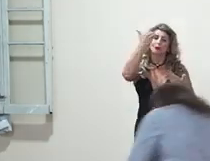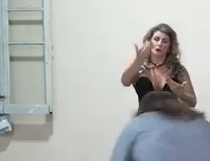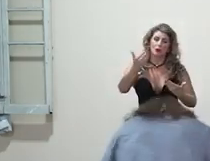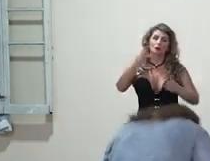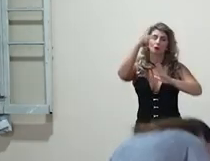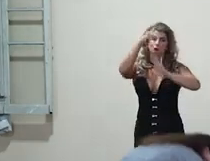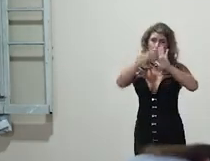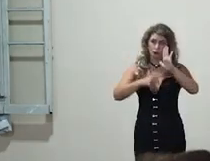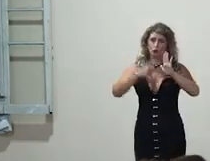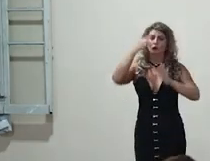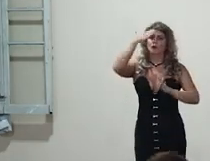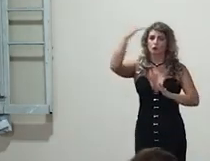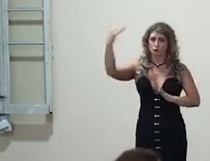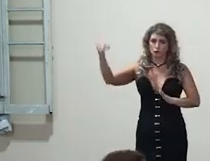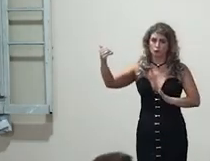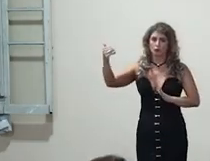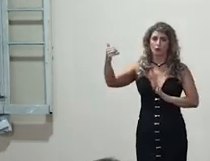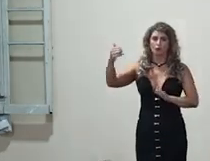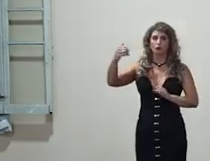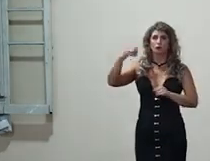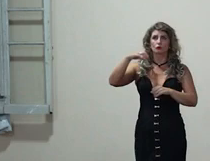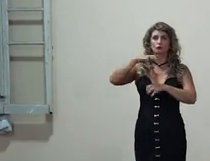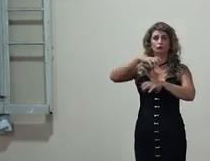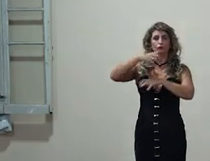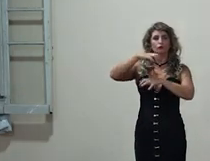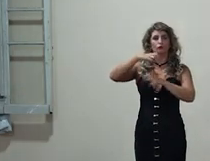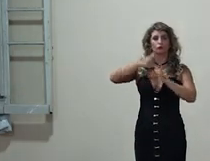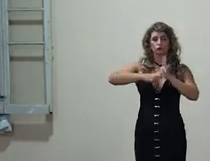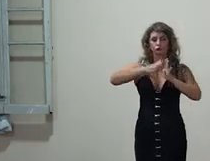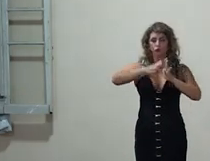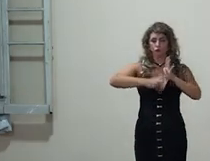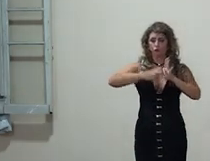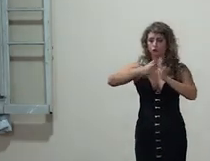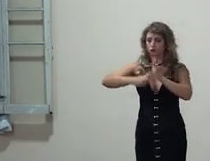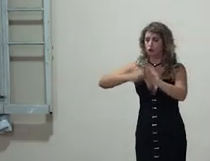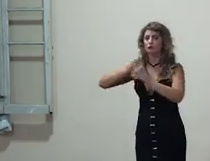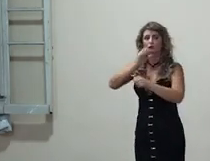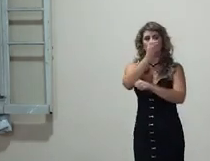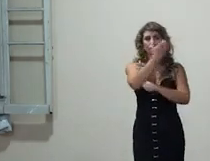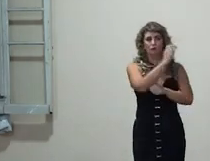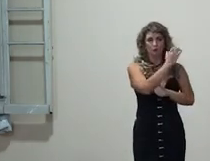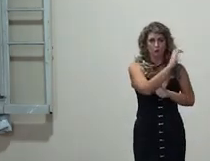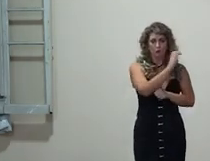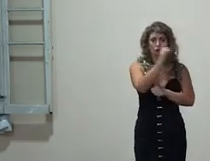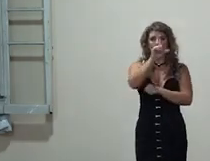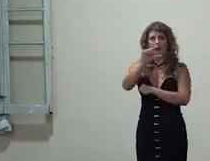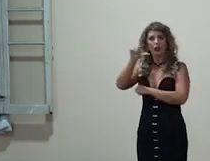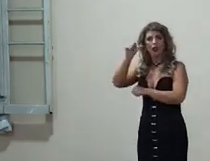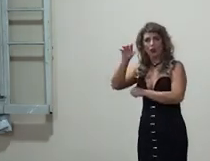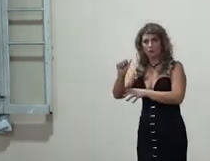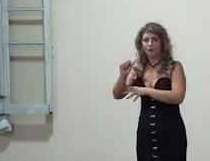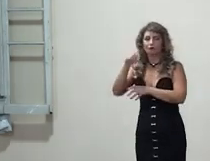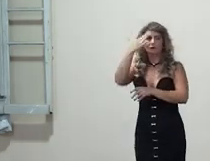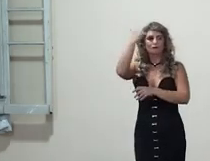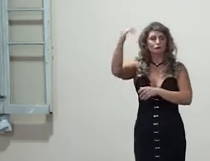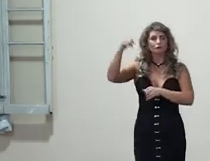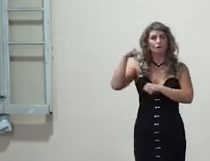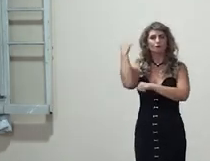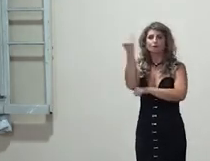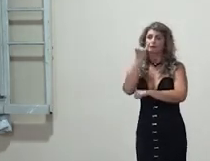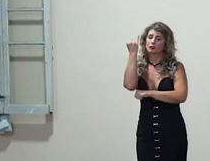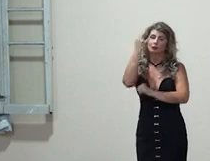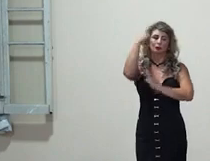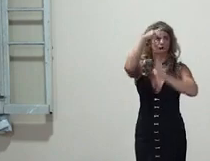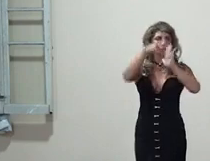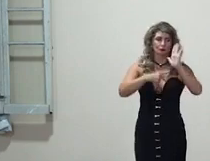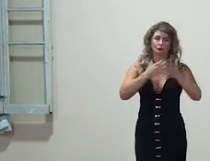de sucesso, Maria Fumaça, Curitiba, Lapa. Sucesso internacional. Projeto meu,